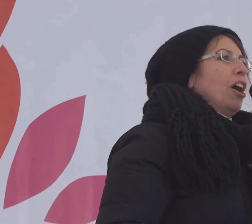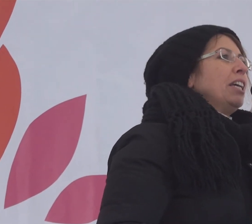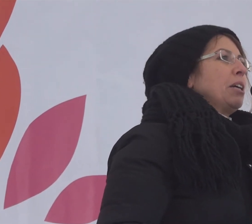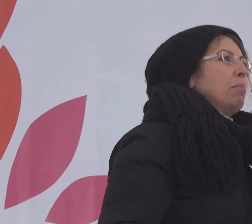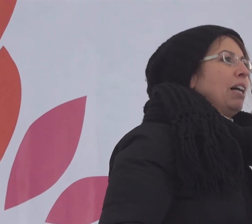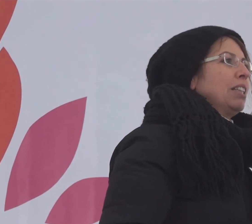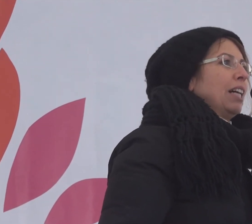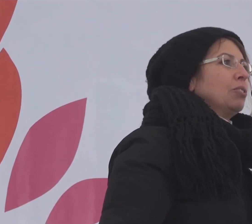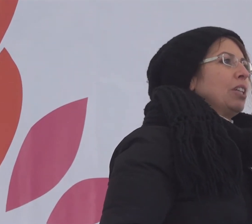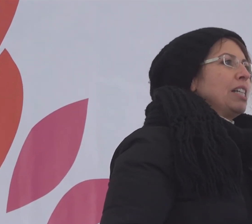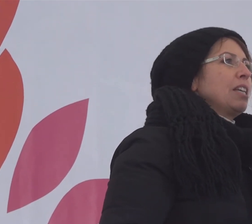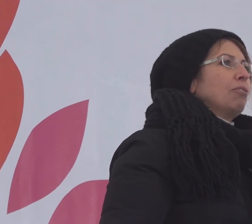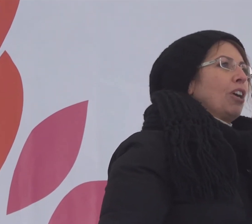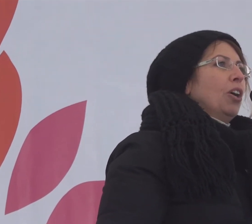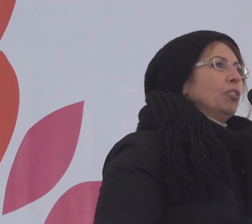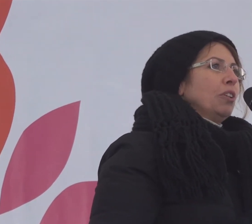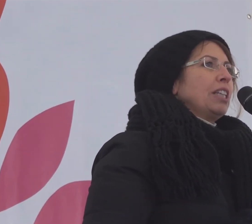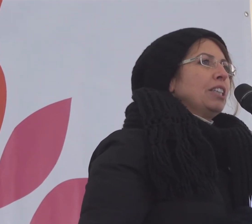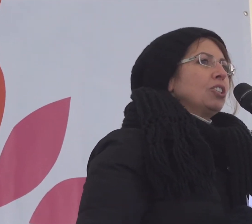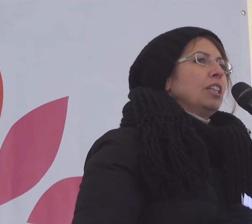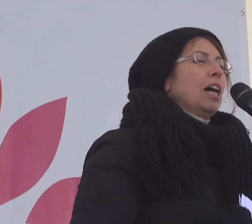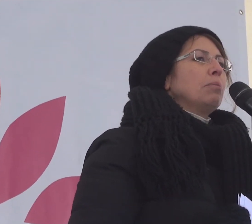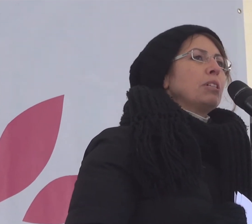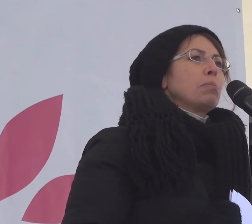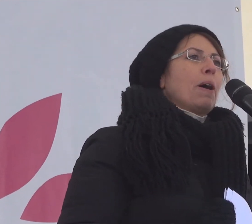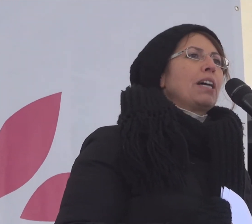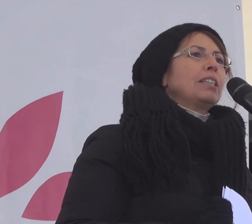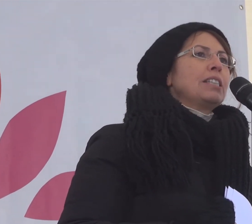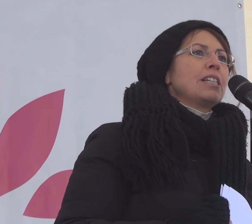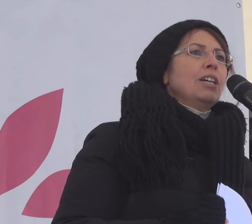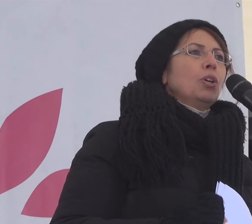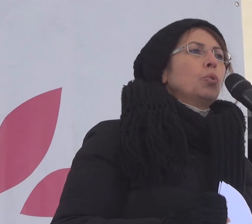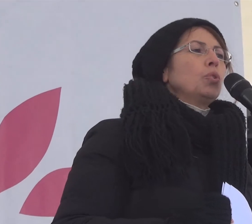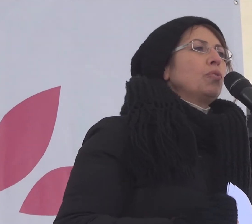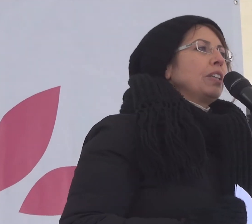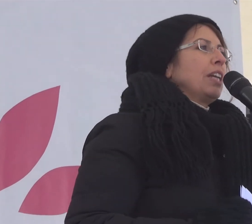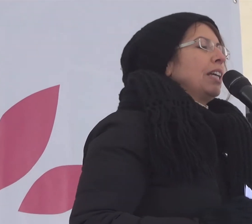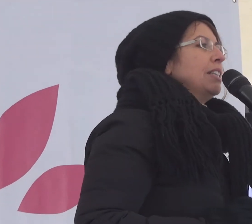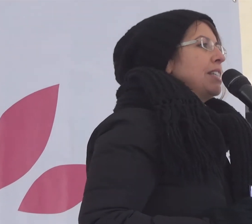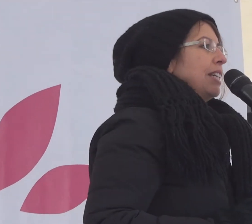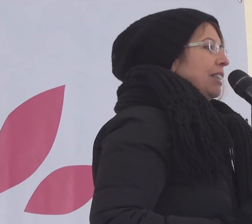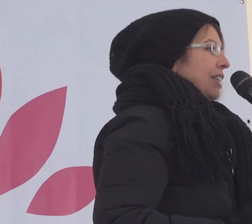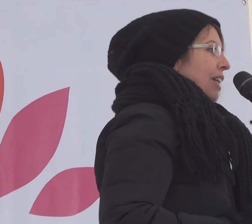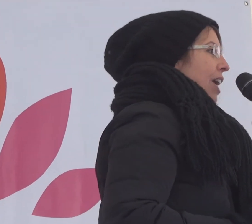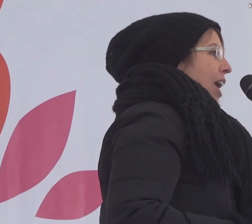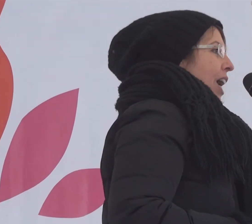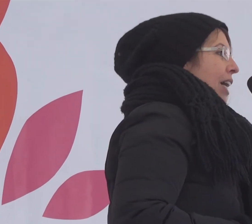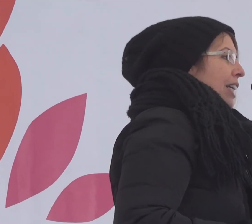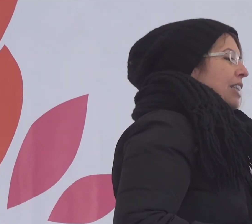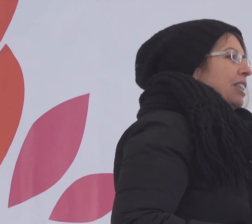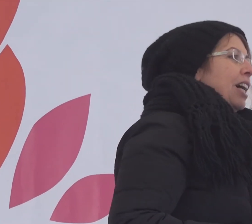nach vorne gemacht hat und dass die Frauen wirklich innerhalb des Beirates gut vertreten sind.